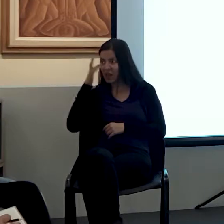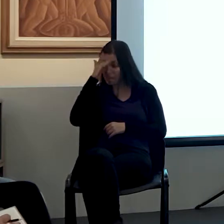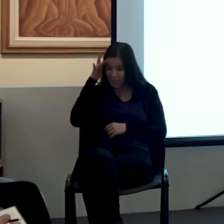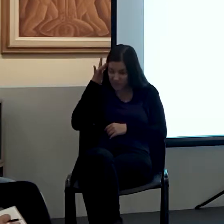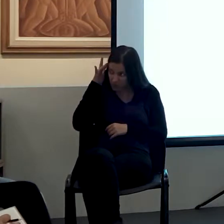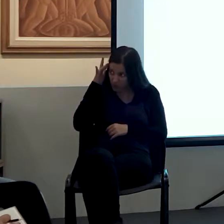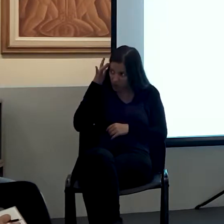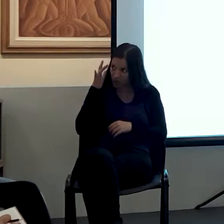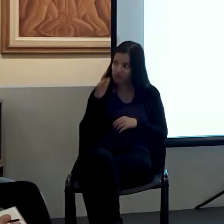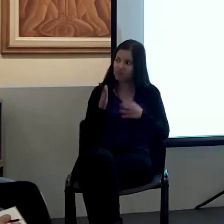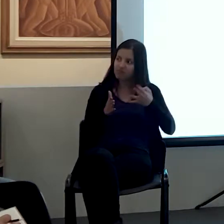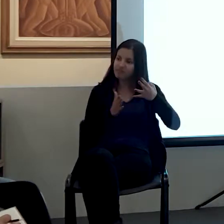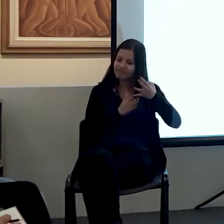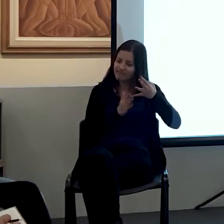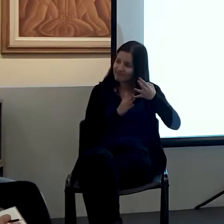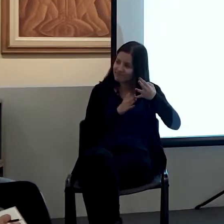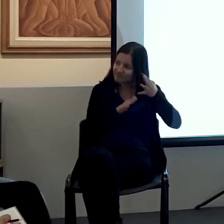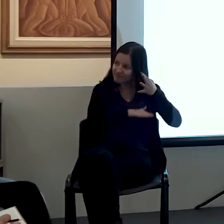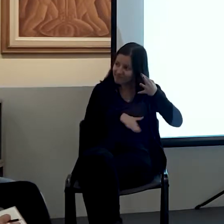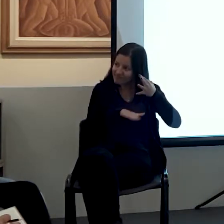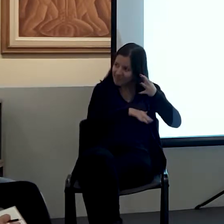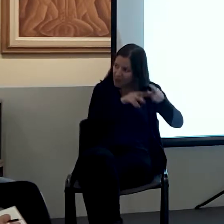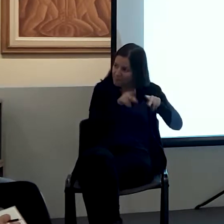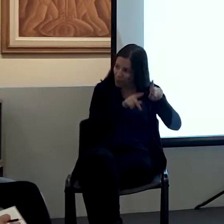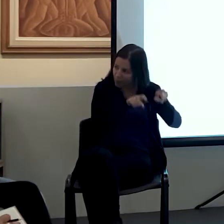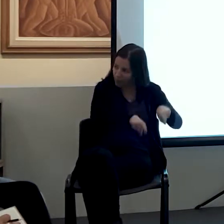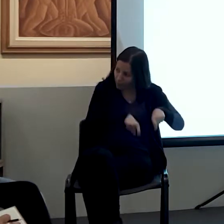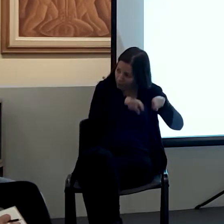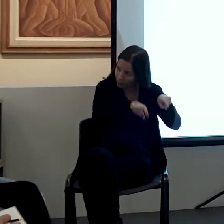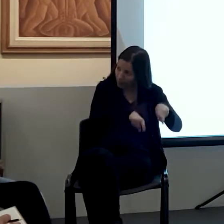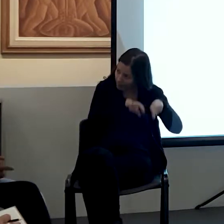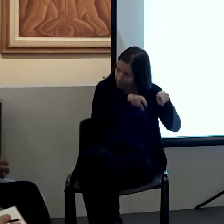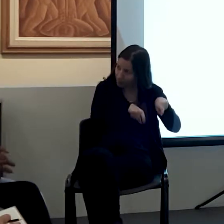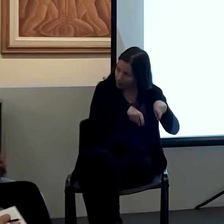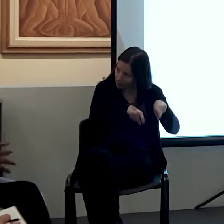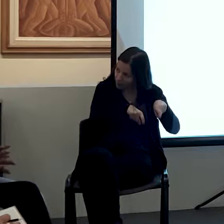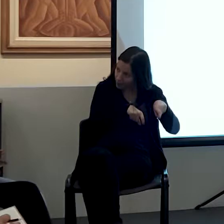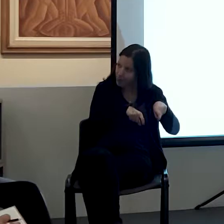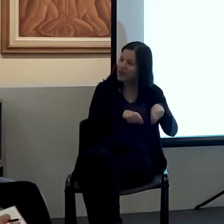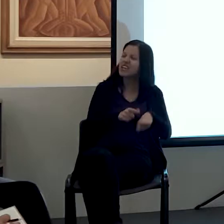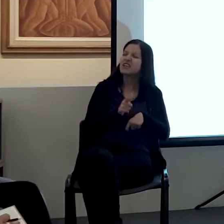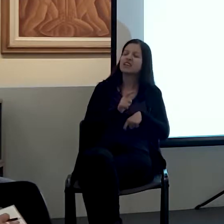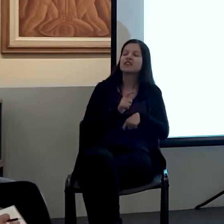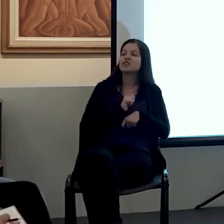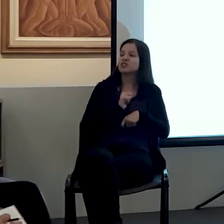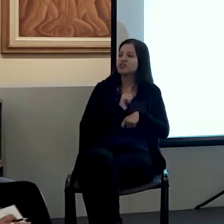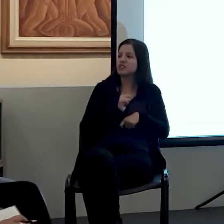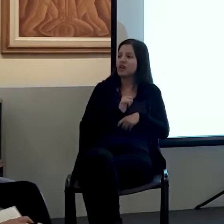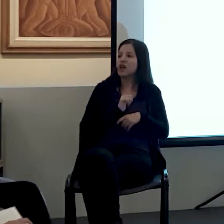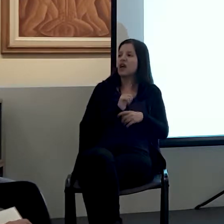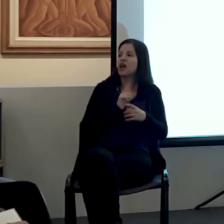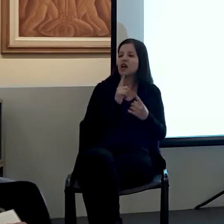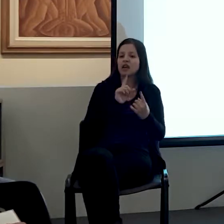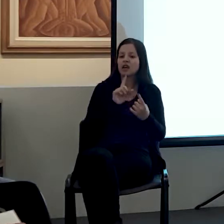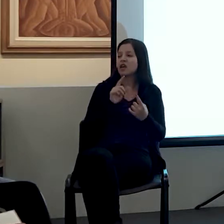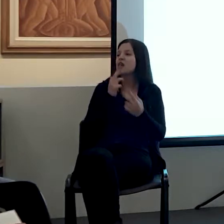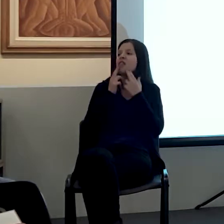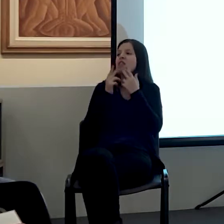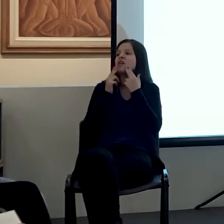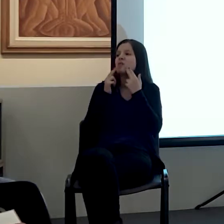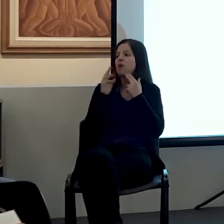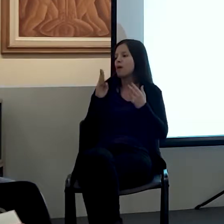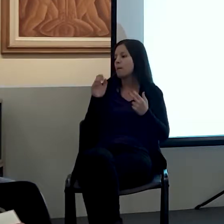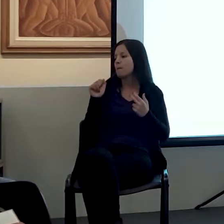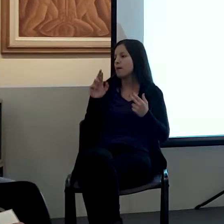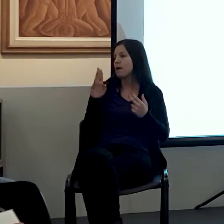baixo, a plebe, os camponeses é que falavam várias, né, um monte de línguas bárbaras